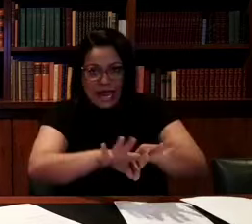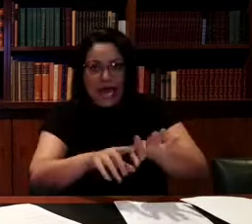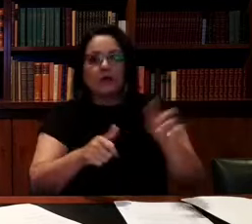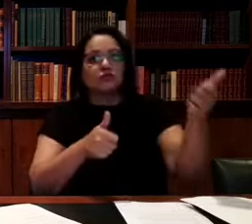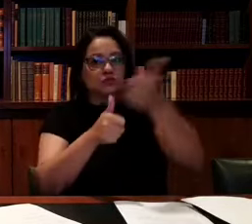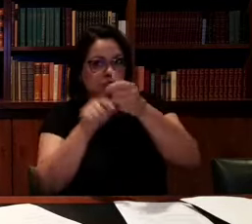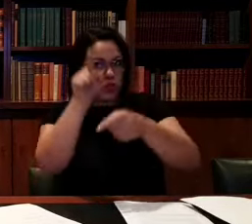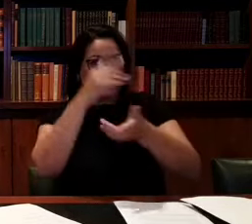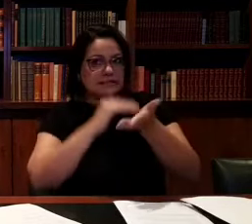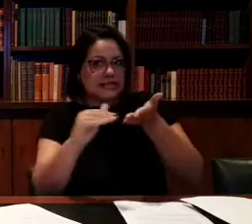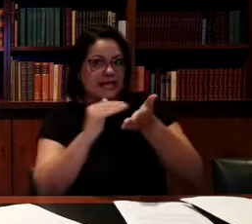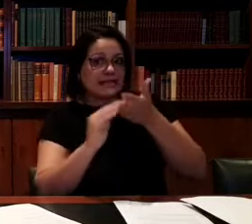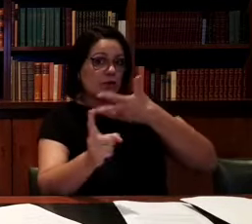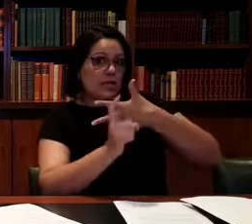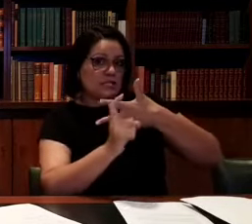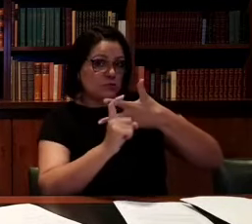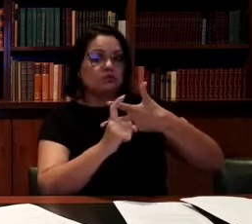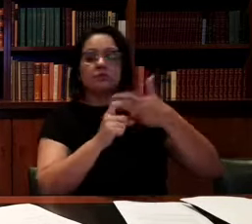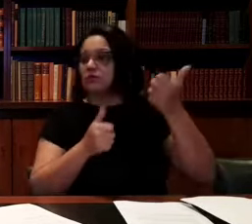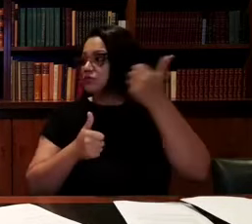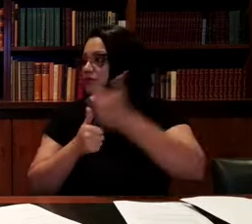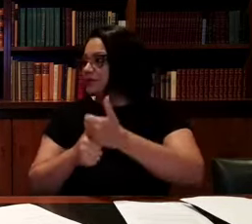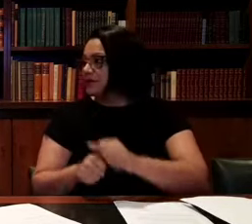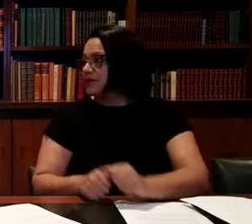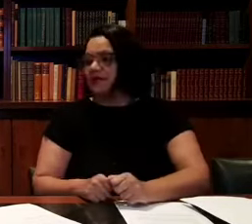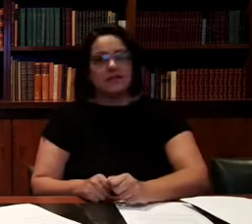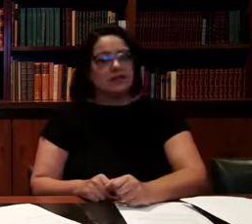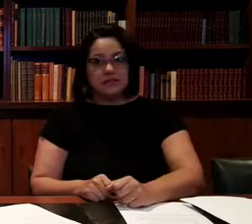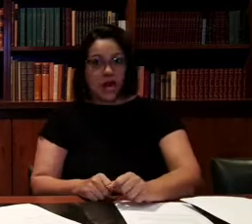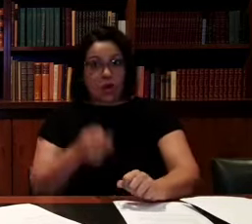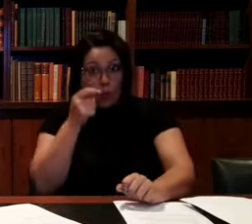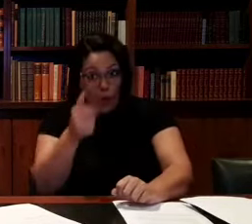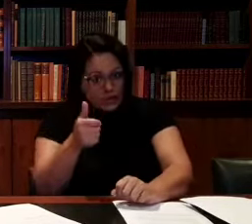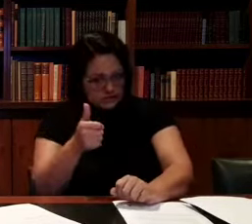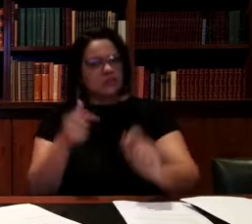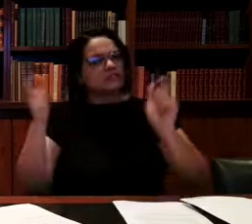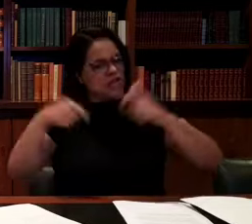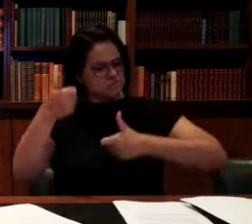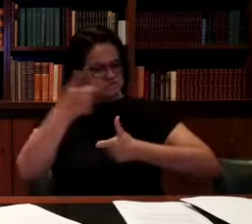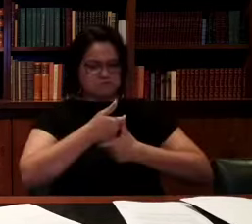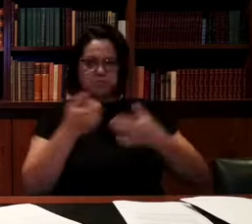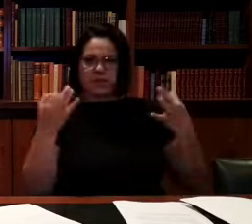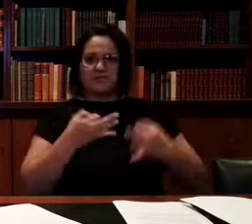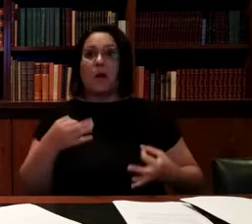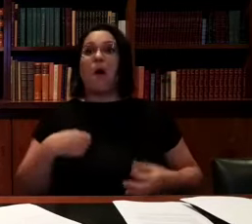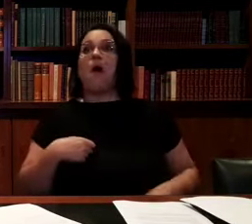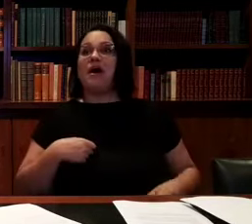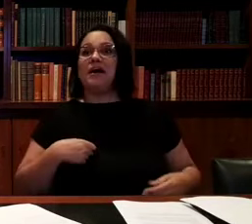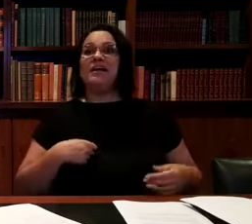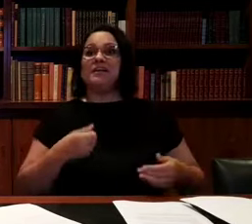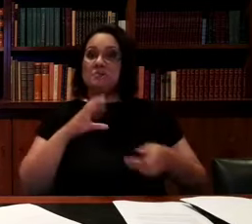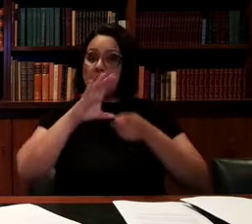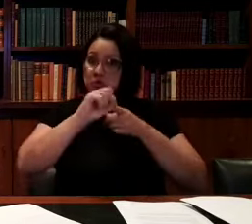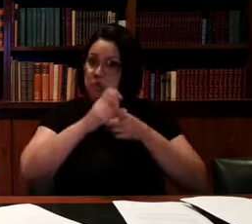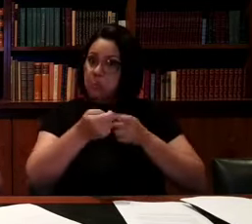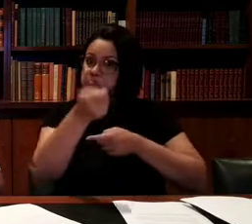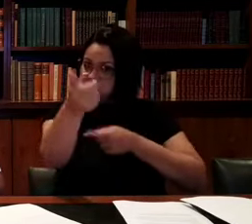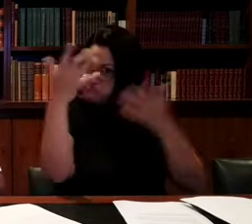quase em condições de proteger que não tá quase não tá encontrando qualquer coisa tá só tô saco aqui rapaz Pode